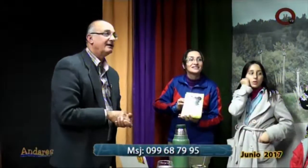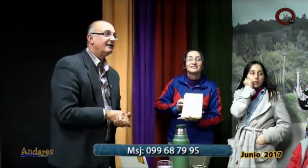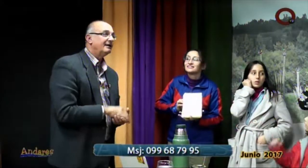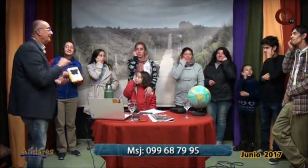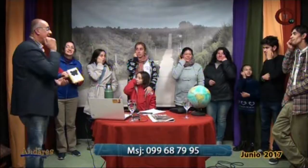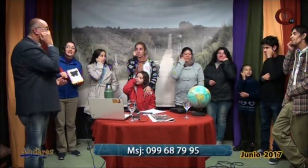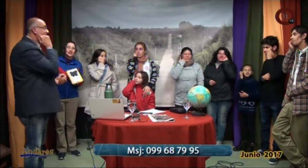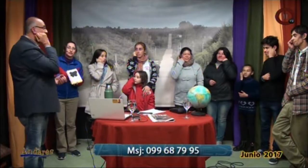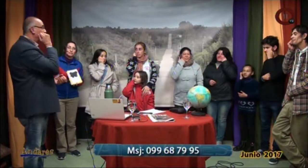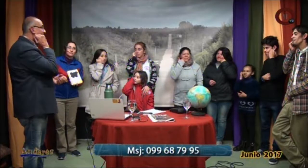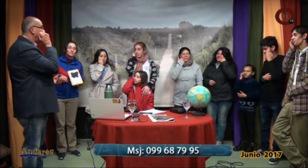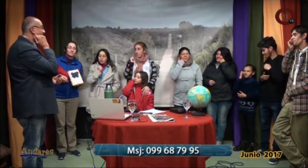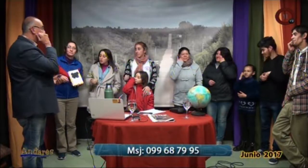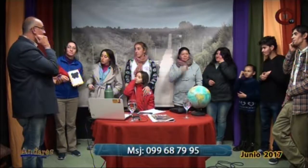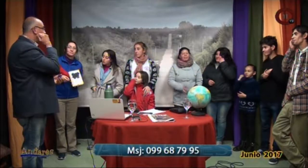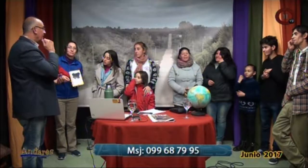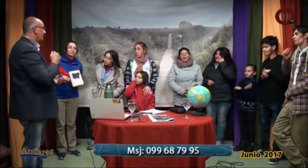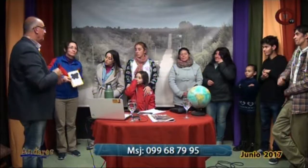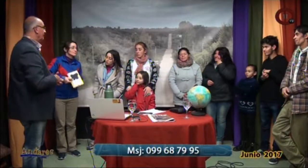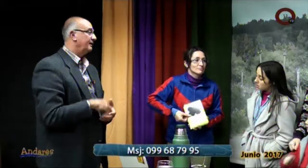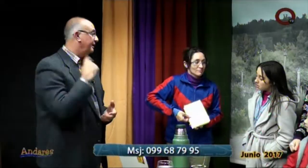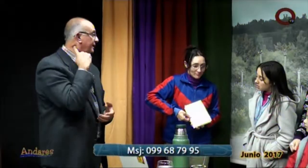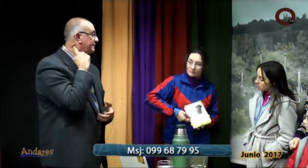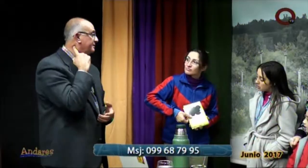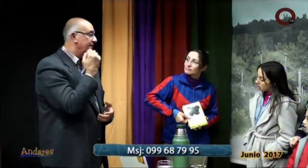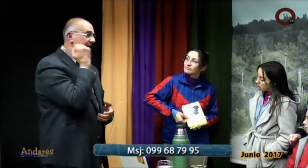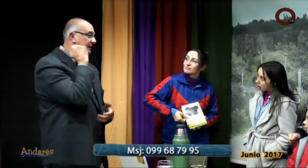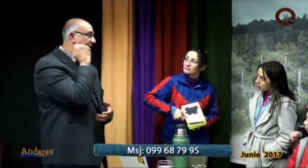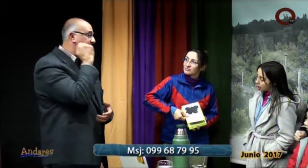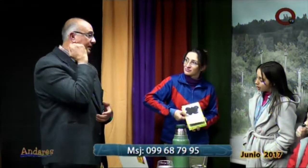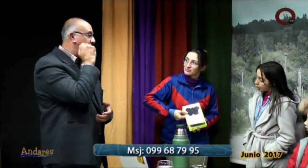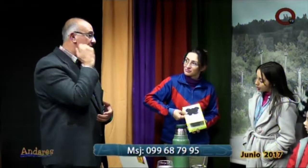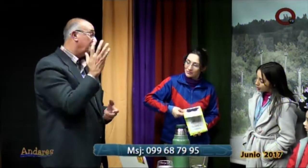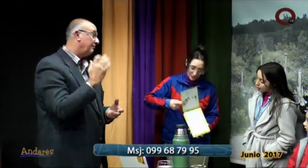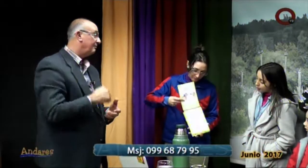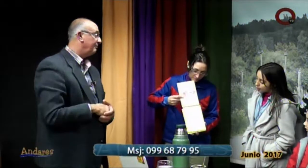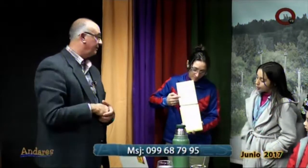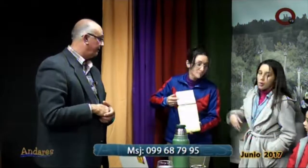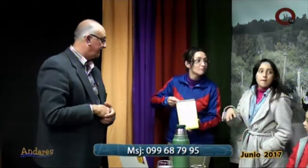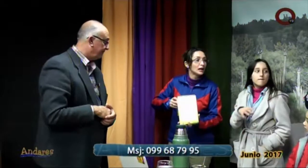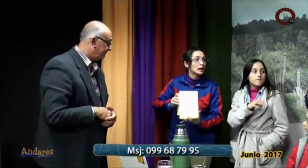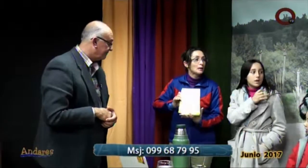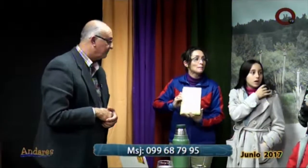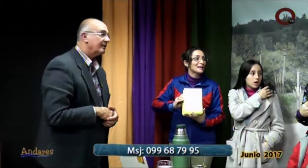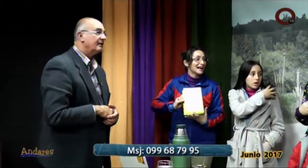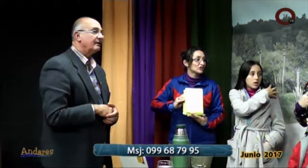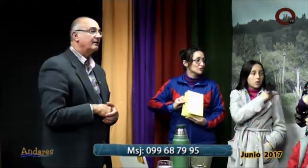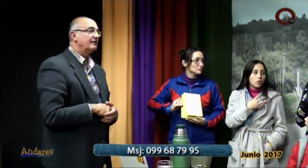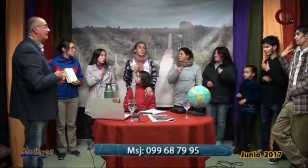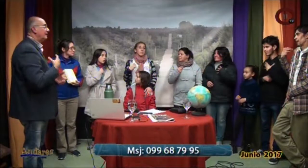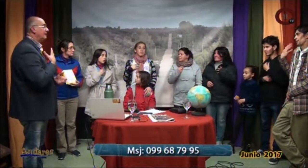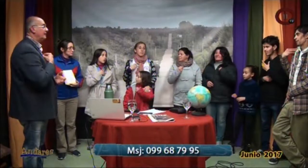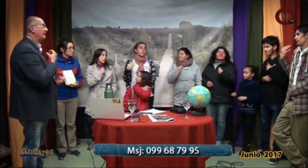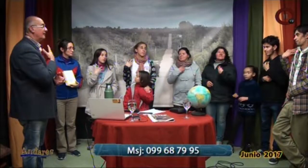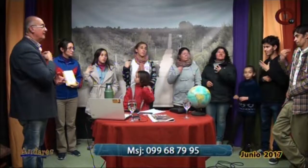Negro Gris Y negro Bien Blanco